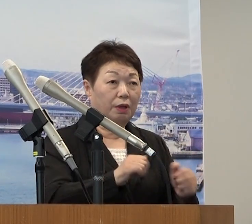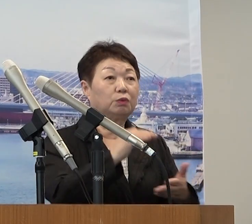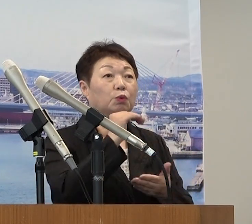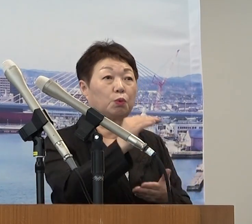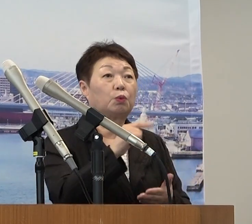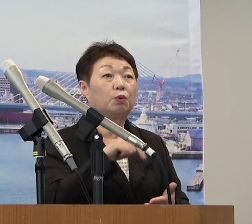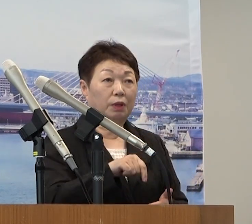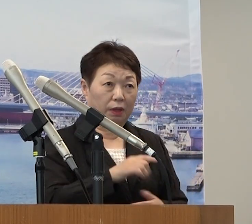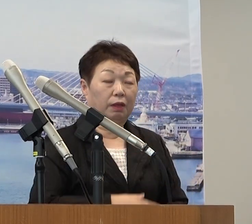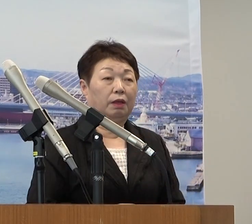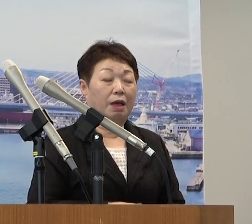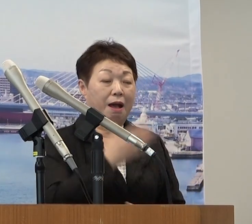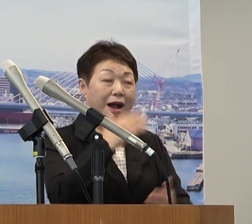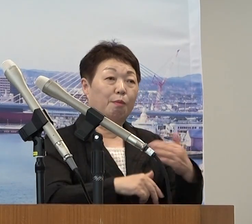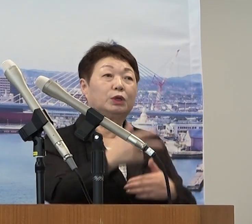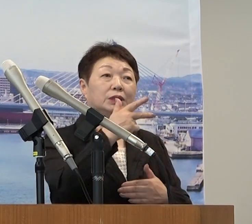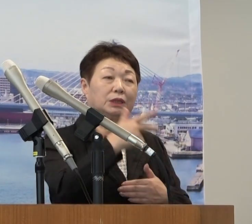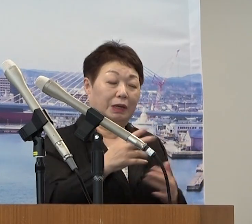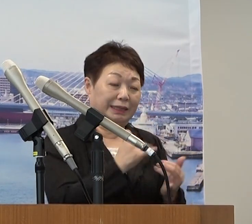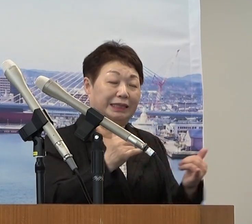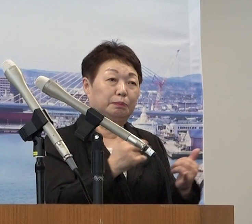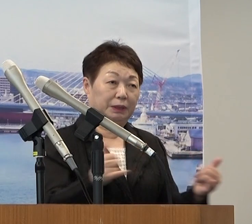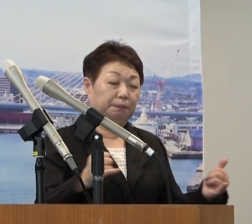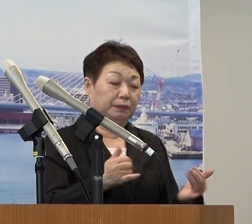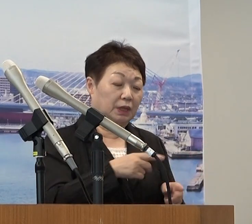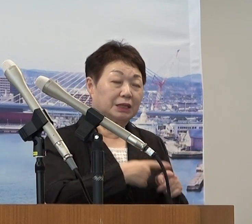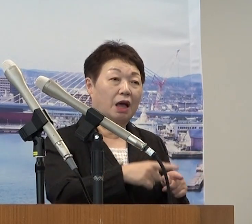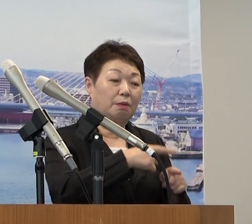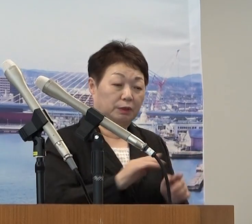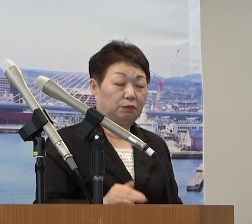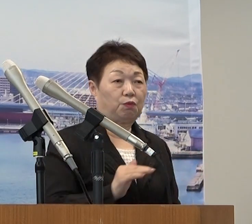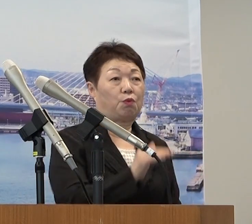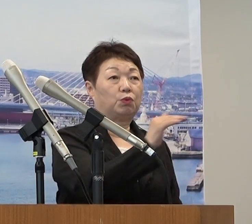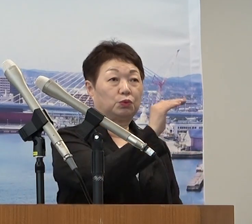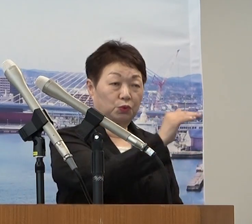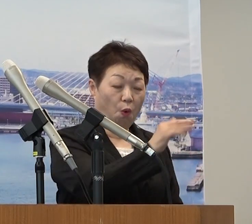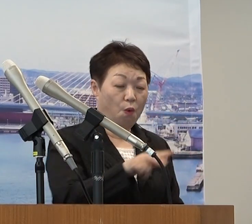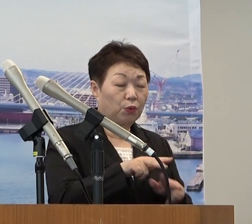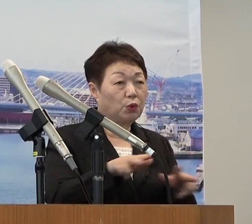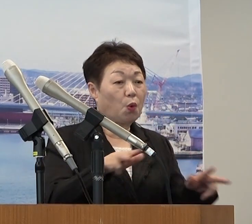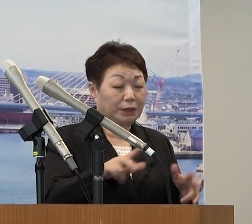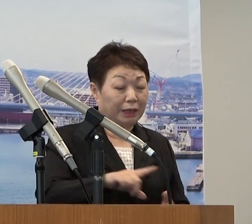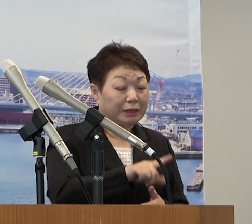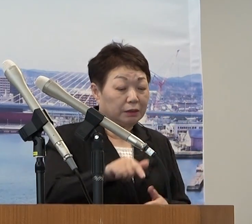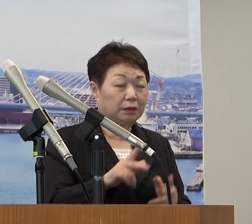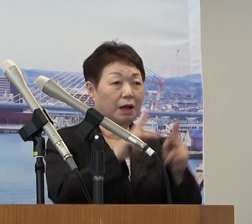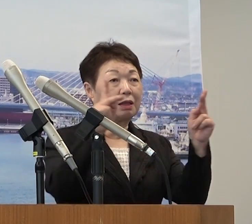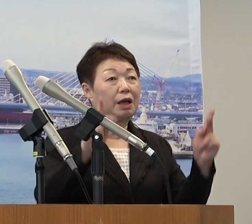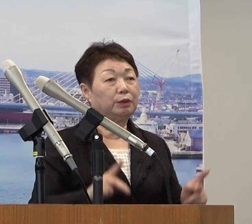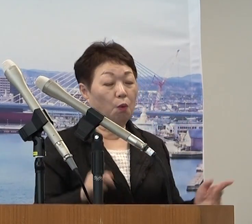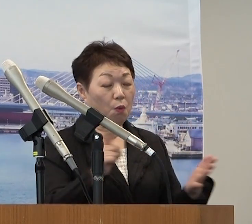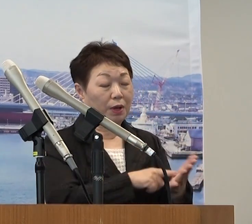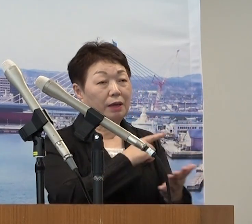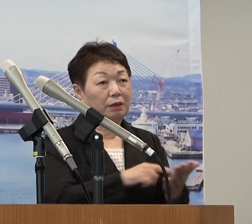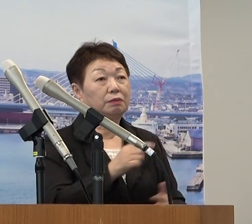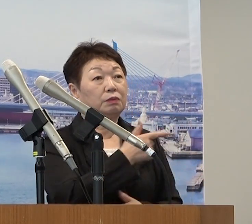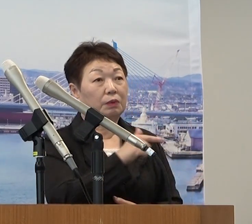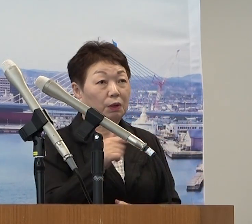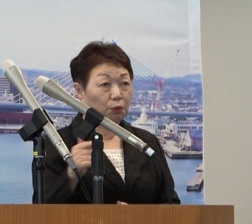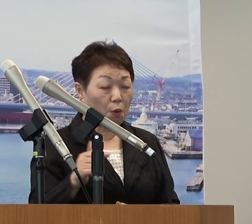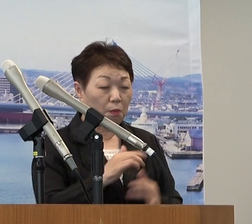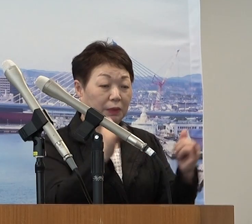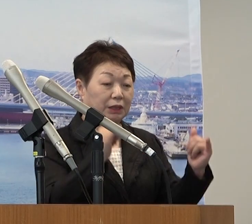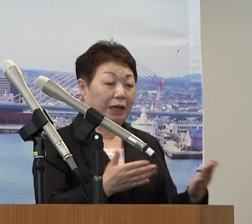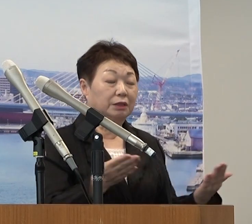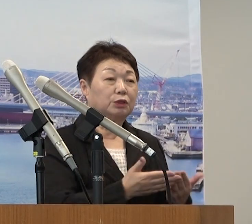で、青森市には市民サービスの向上や行政地域課題の解決など、民